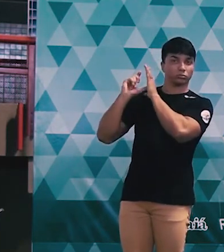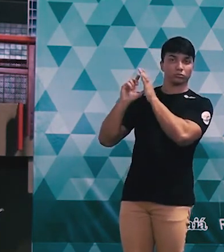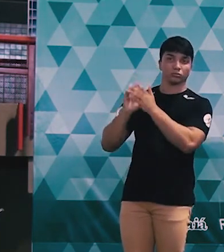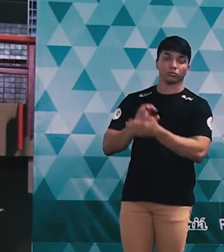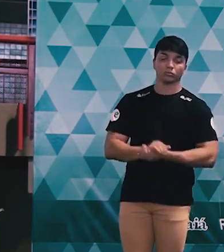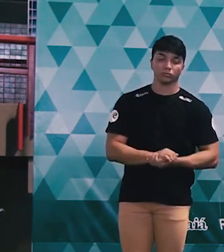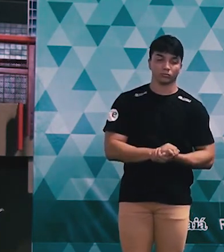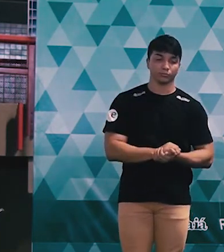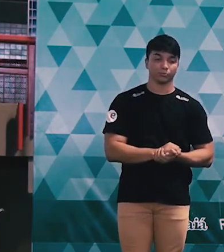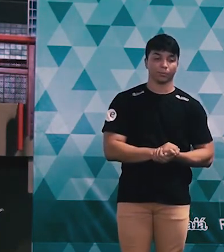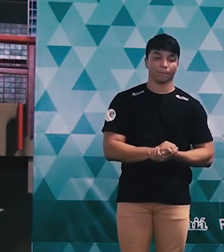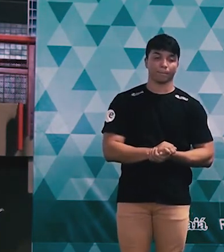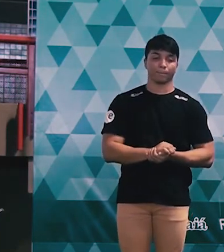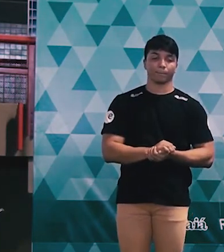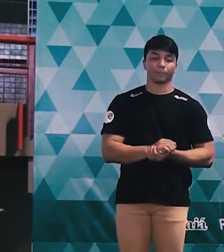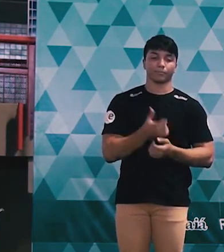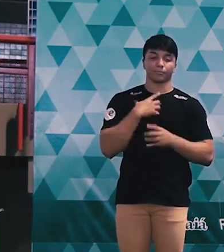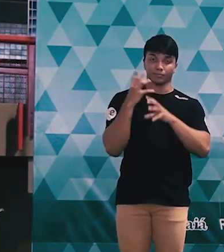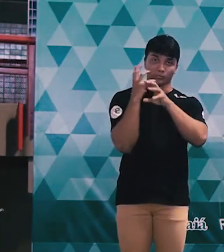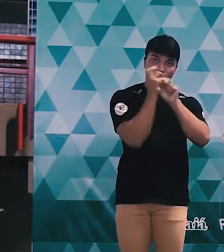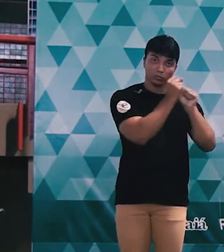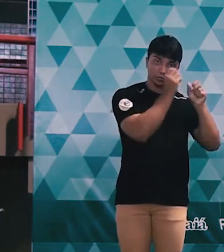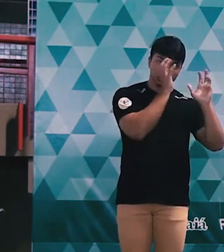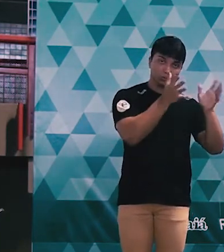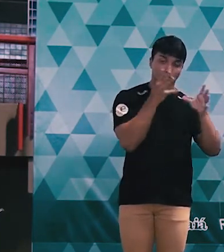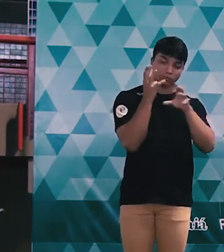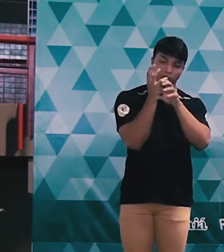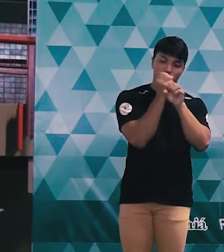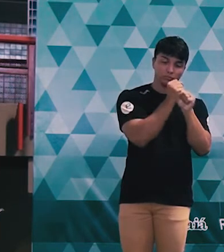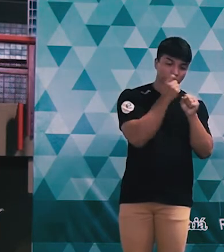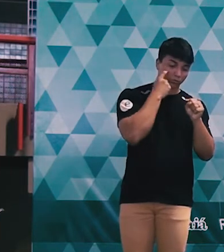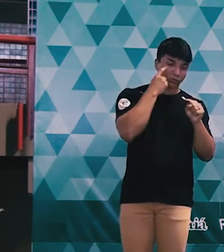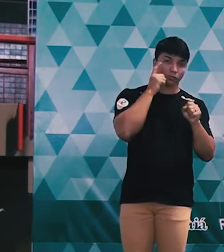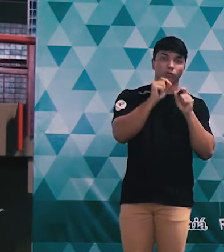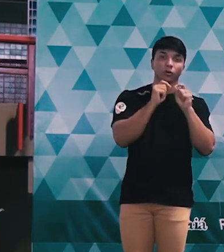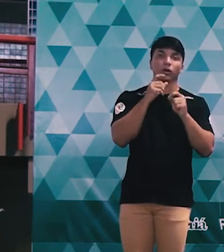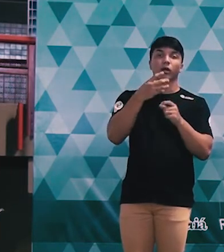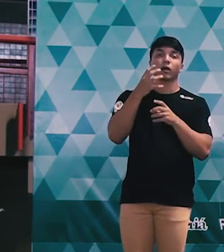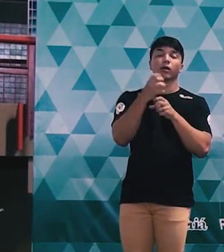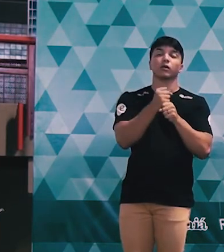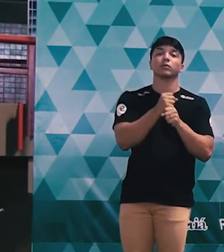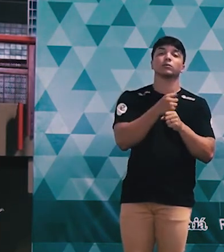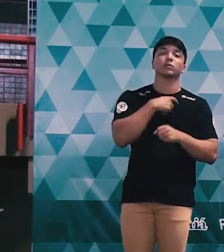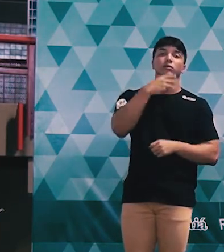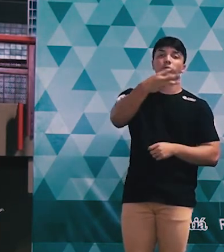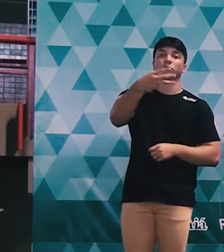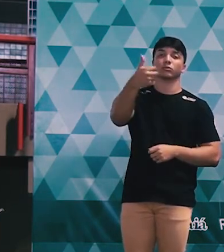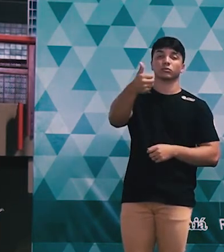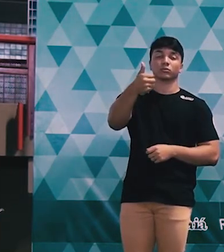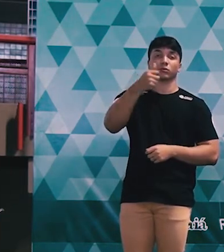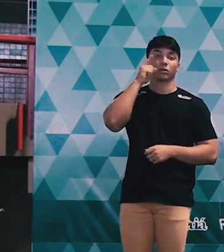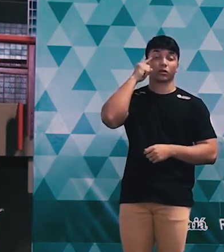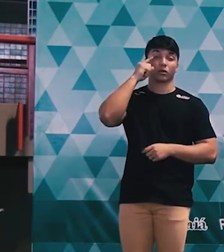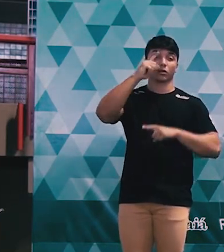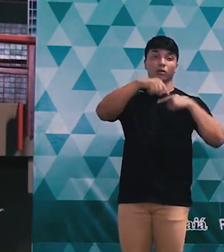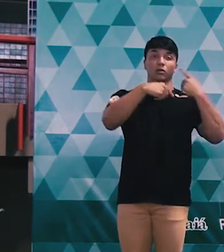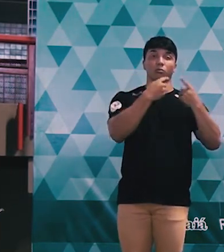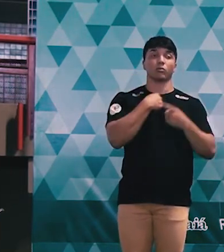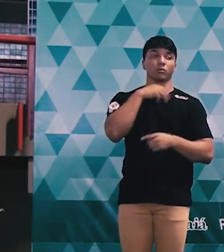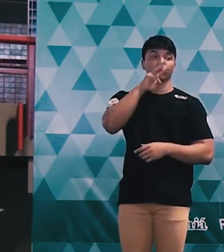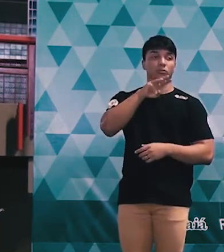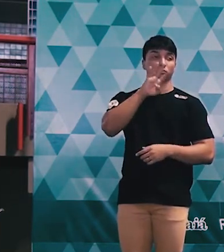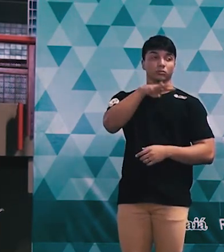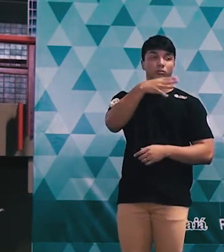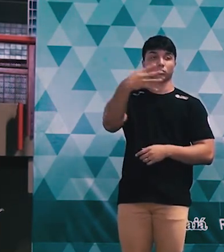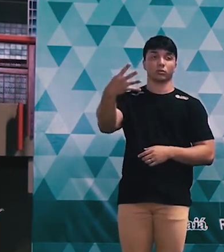lucros. Então fizemos a média dos lucros e aí eu verifiquei que a média deu 31. E depois eu fui procurar na tabela qual foi o